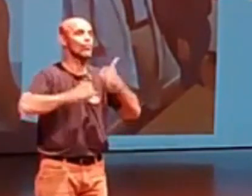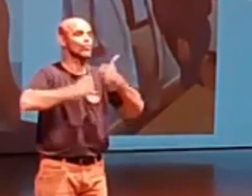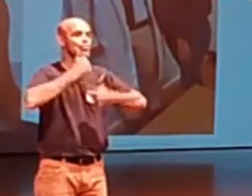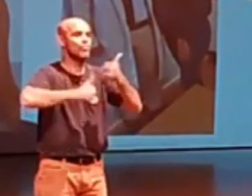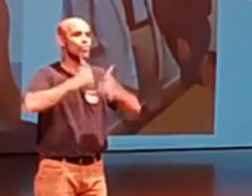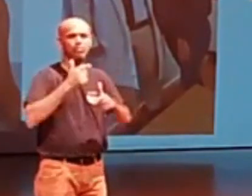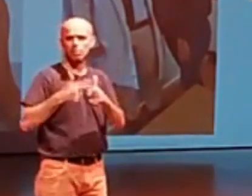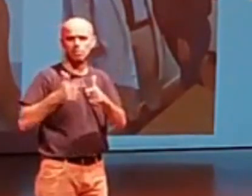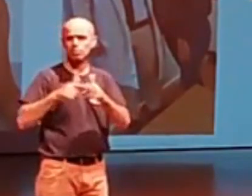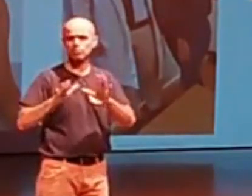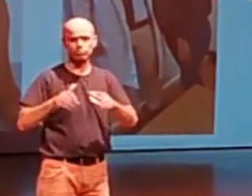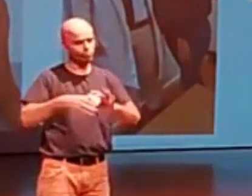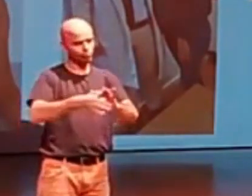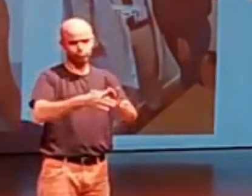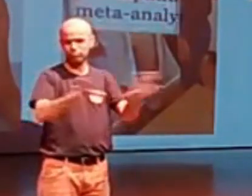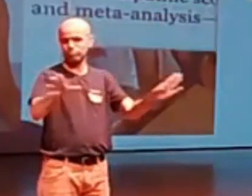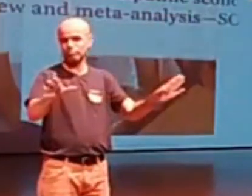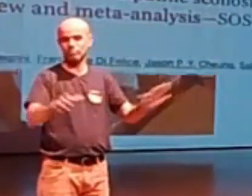tem problema nenhum com isso.